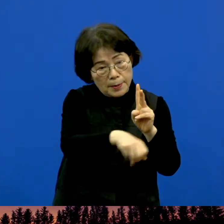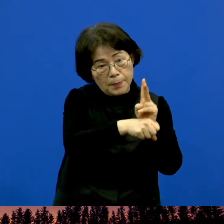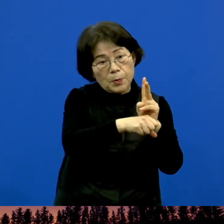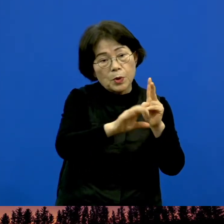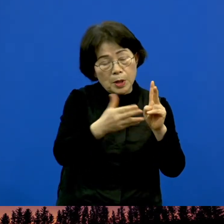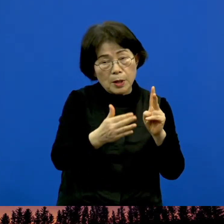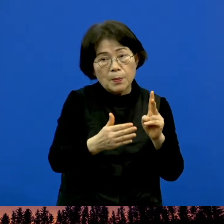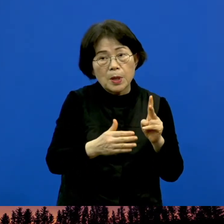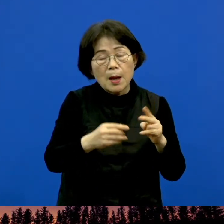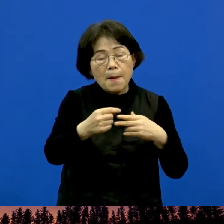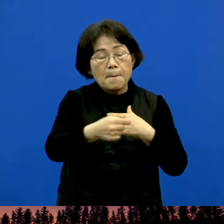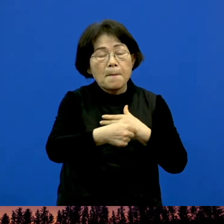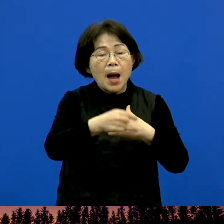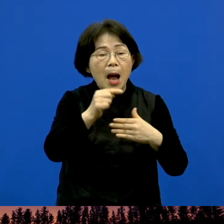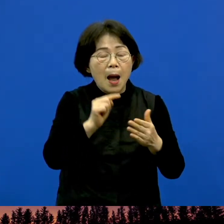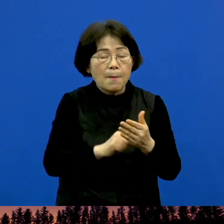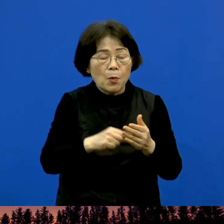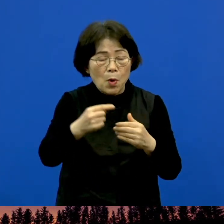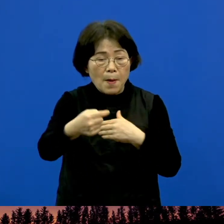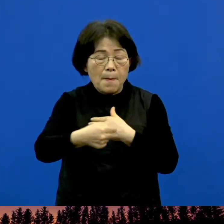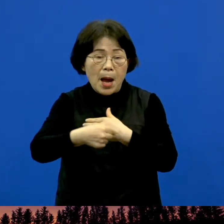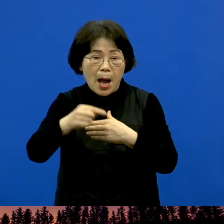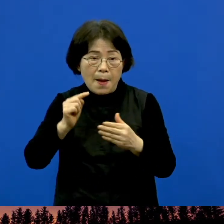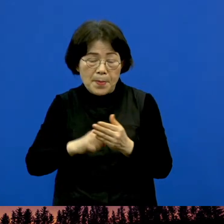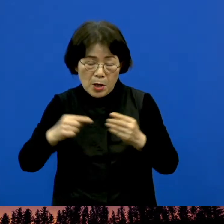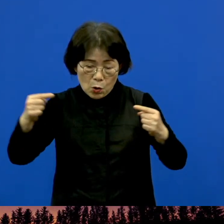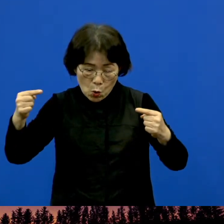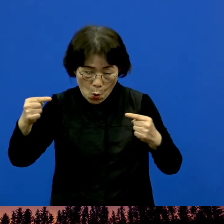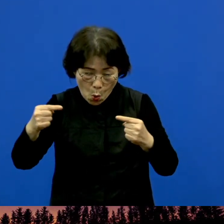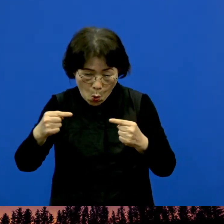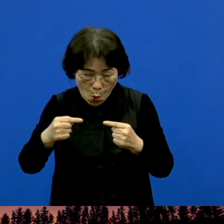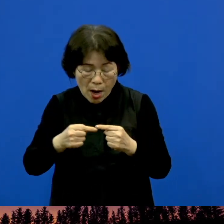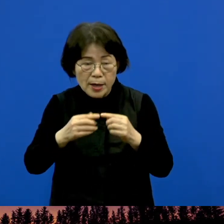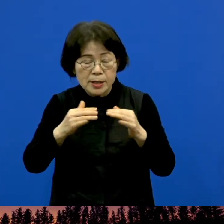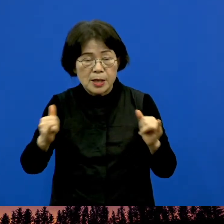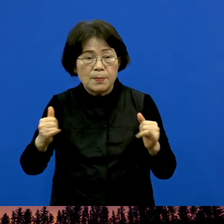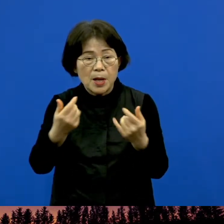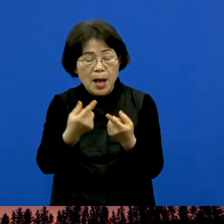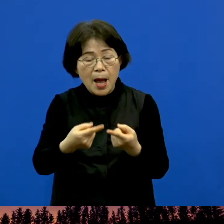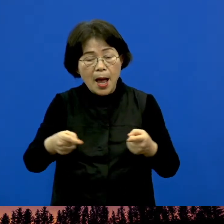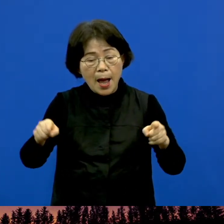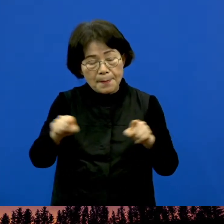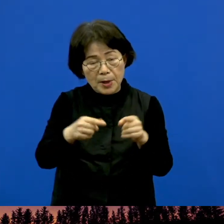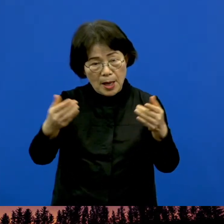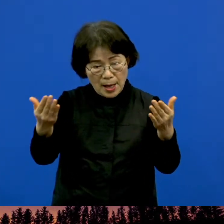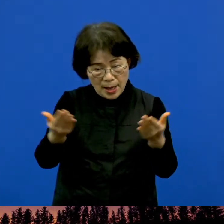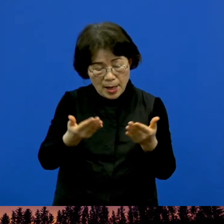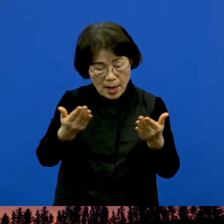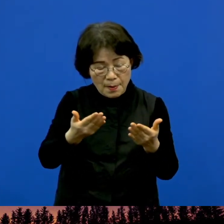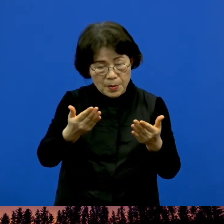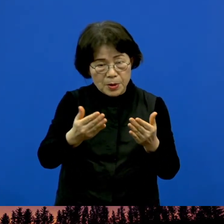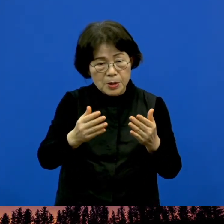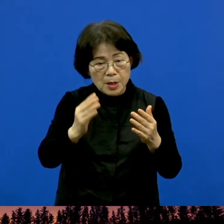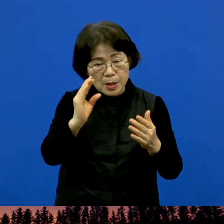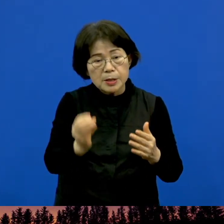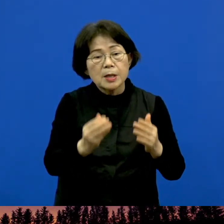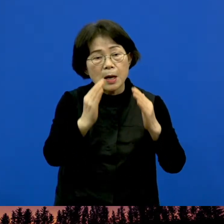그러니까 마음과 마음이 통하는 사람들이 함께 동력하면서 일을 이루도록 하는 거죠.